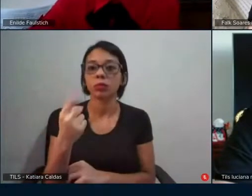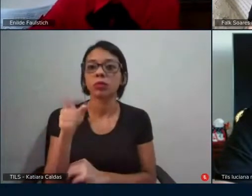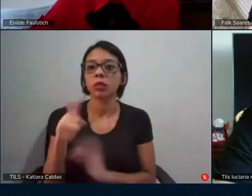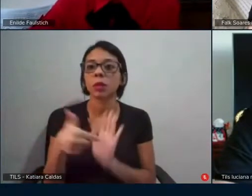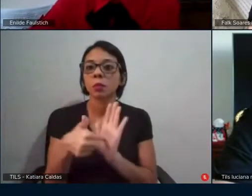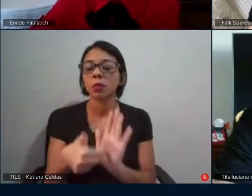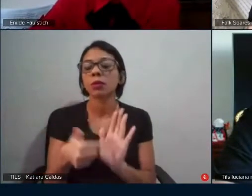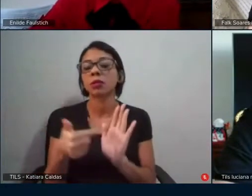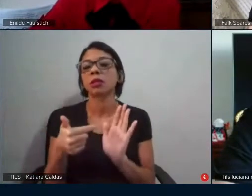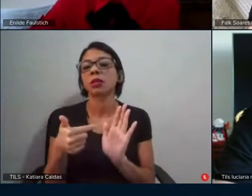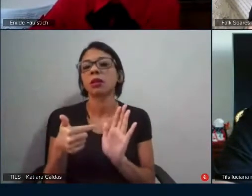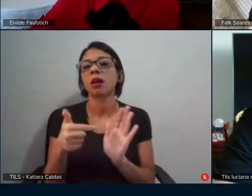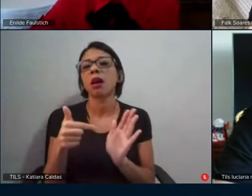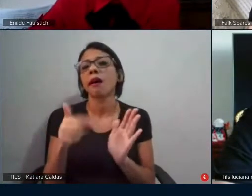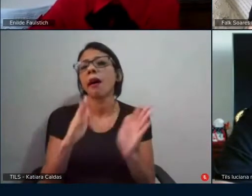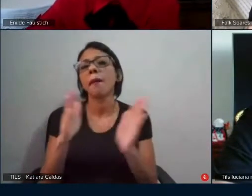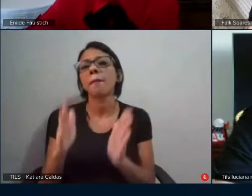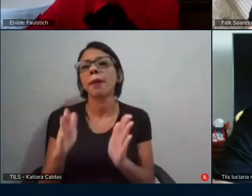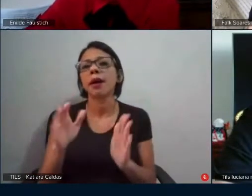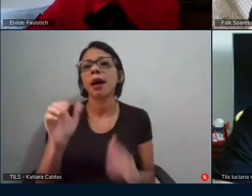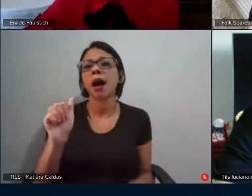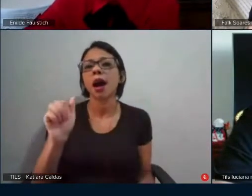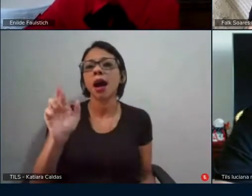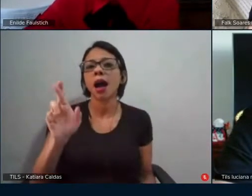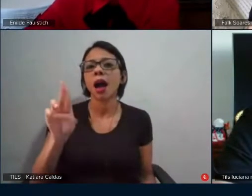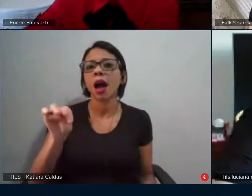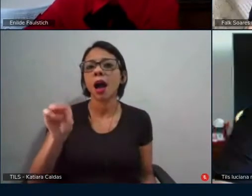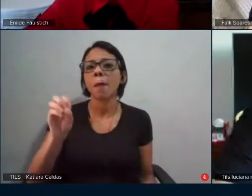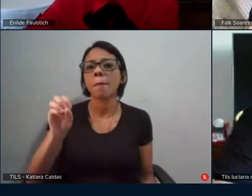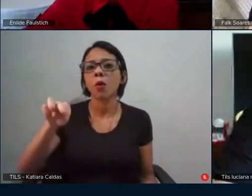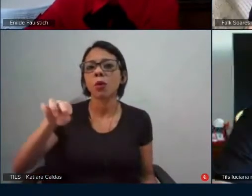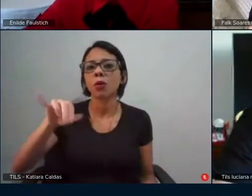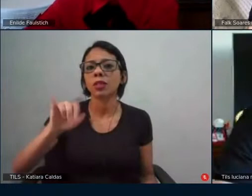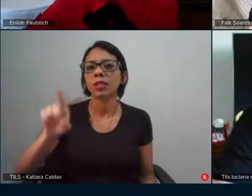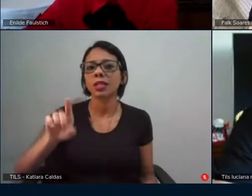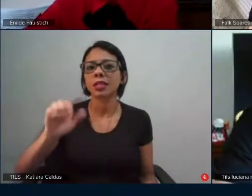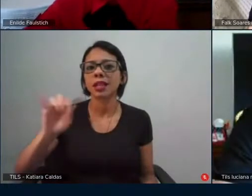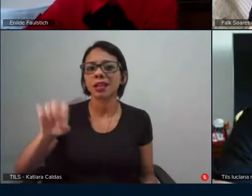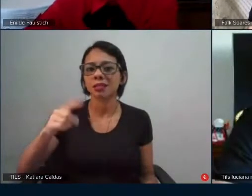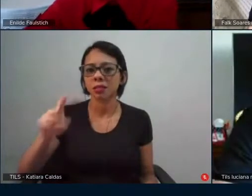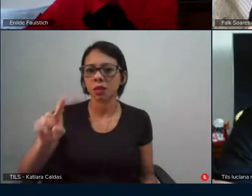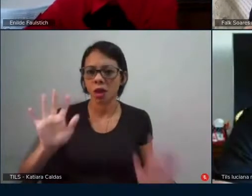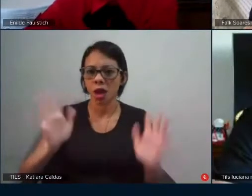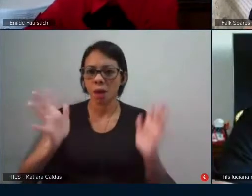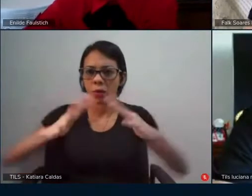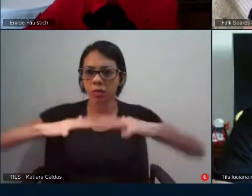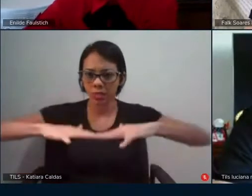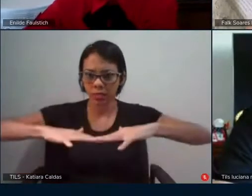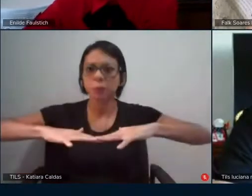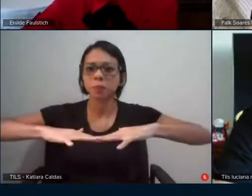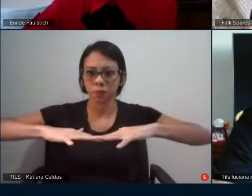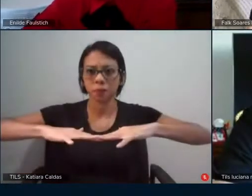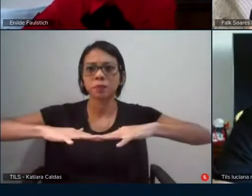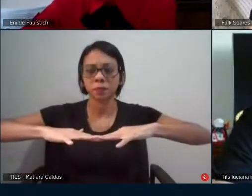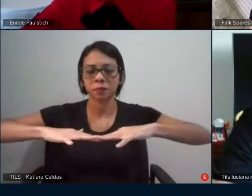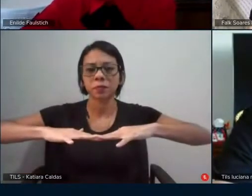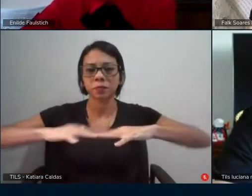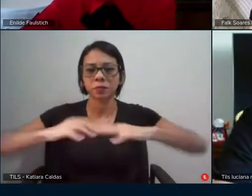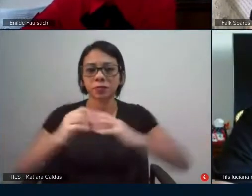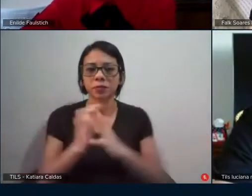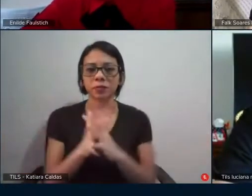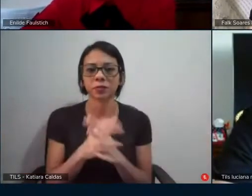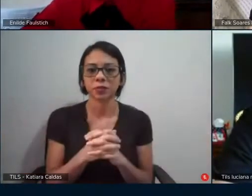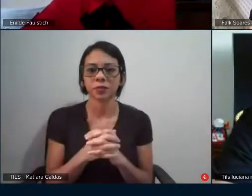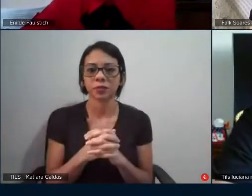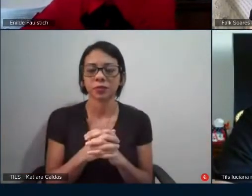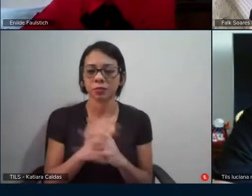traz a parte de harmonização, deixa eu ver se eu estou falando já no capítulo correto, eu estou falando só um minutinho.